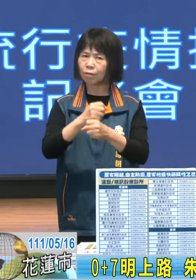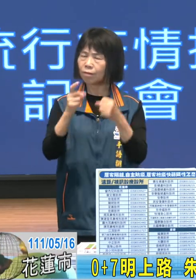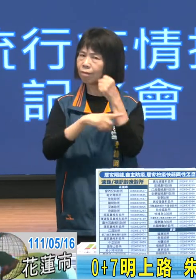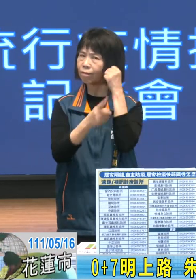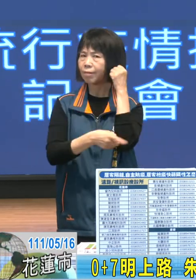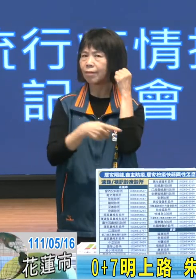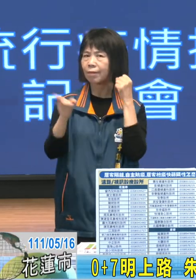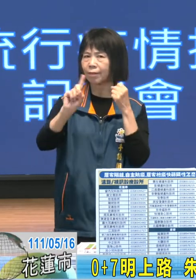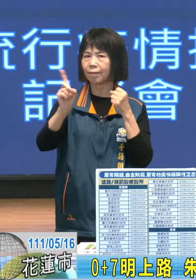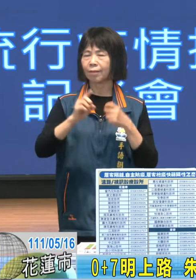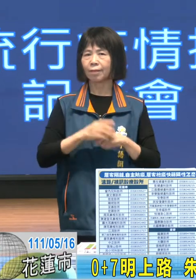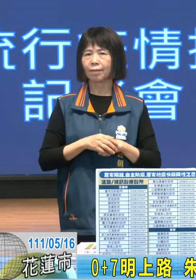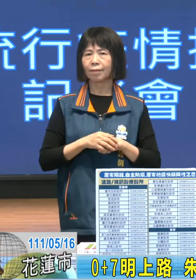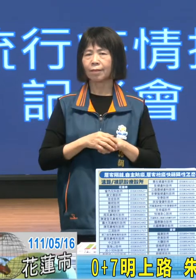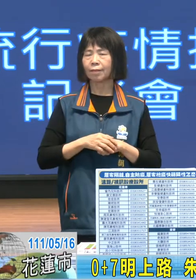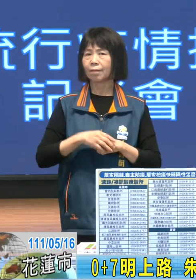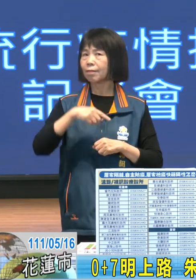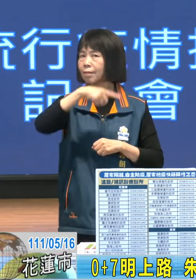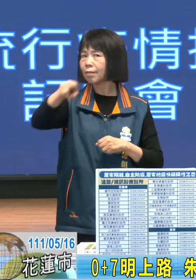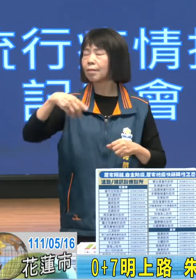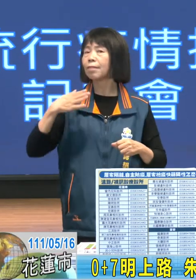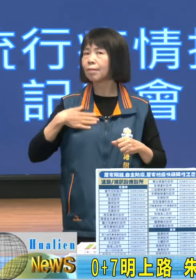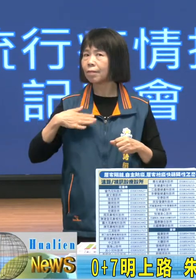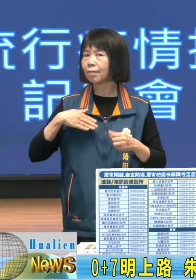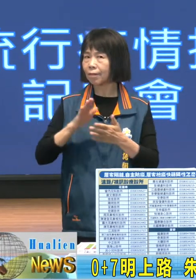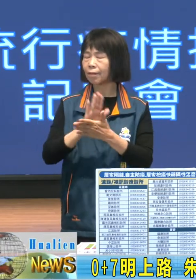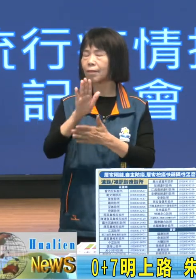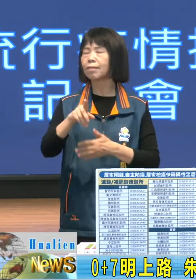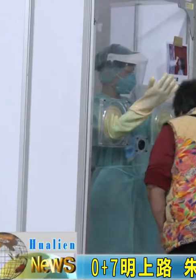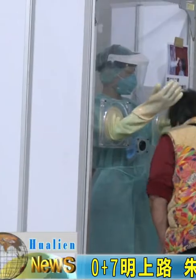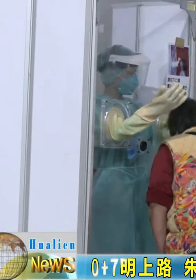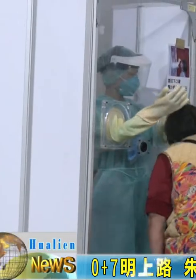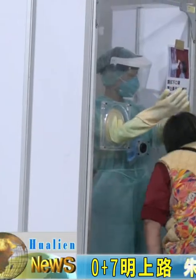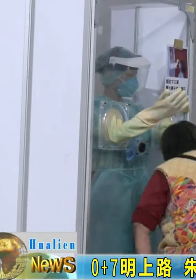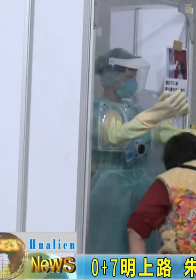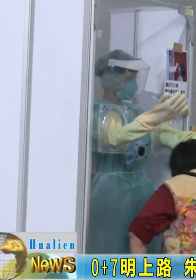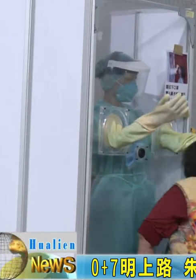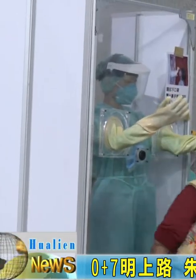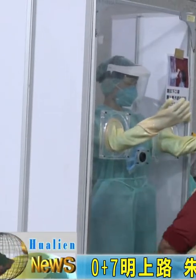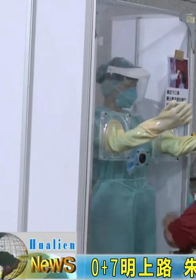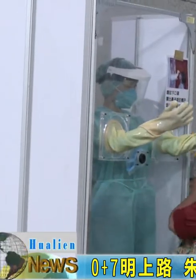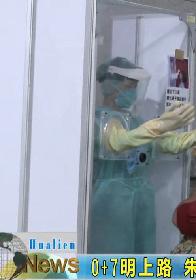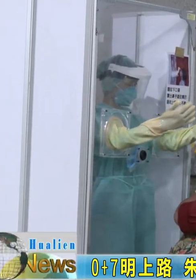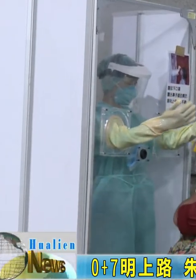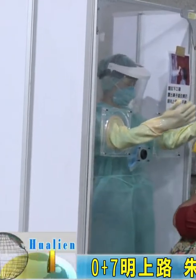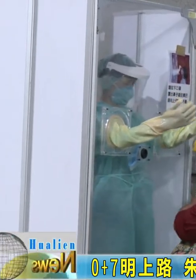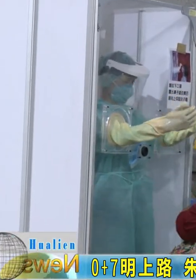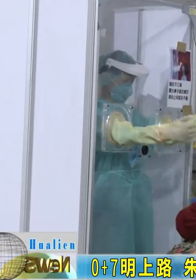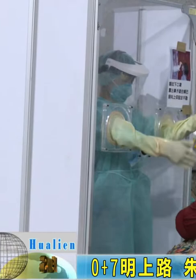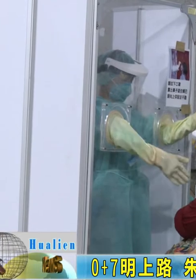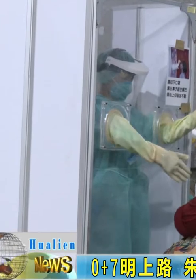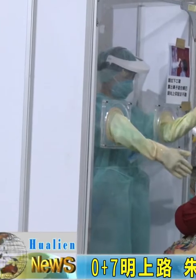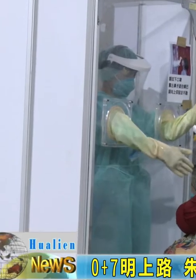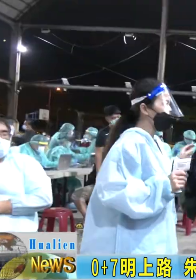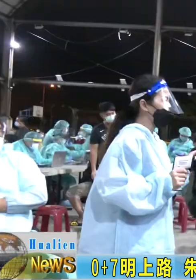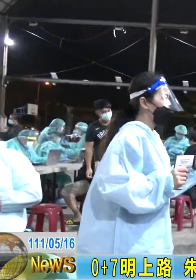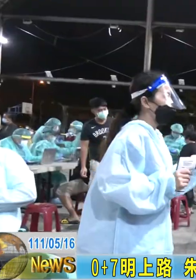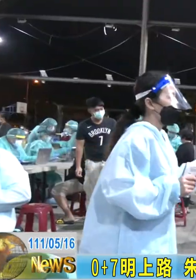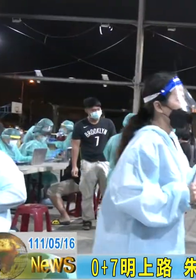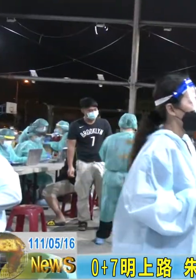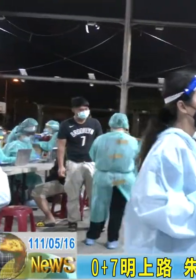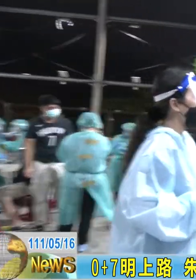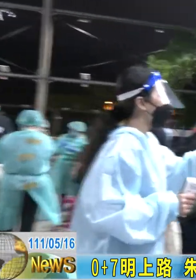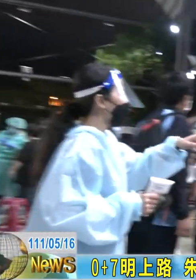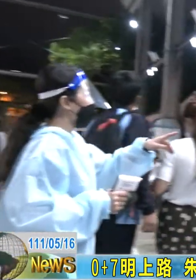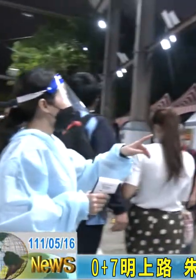哪些，这样子呢，知道就让你比较安心，而不会恐慌。 朱家祥表示，有确诊个案同住